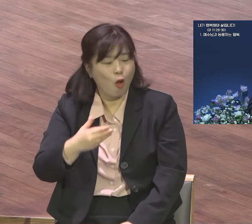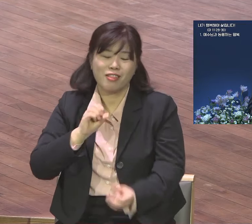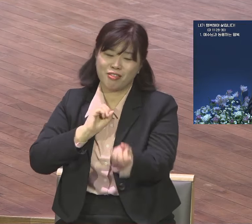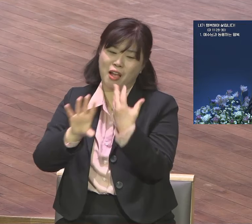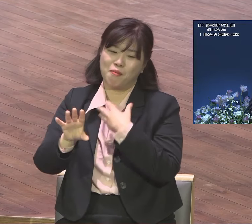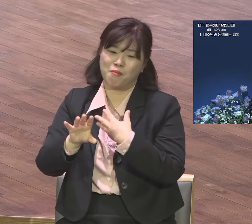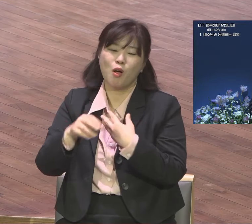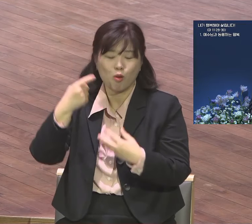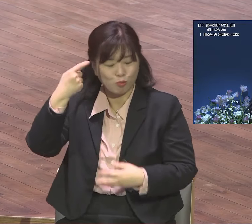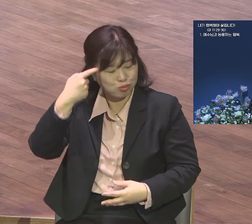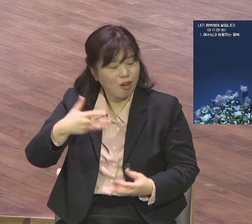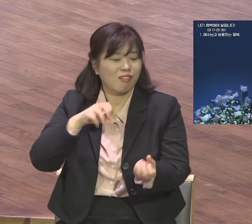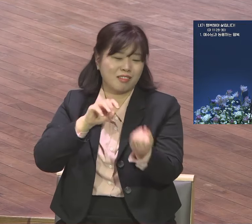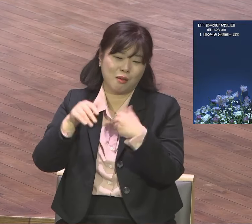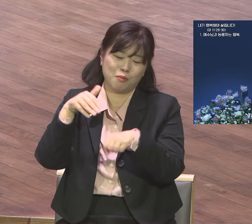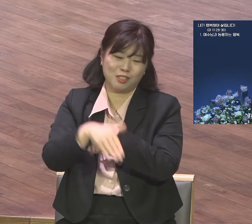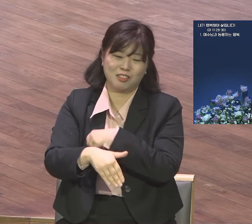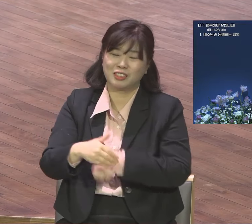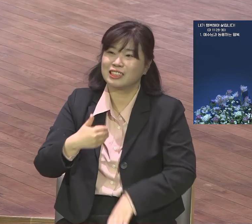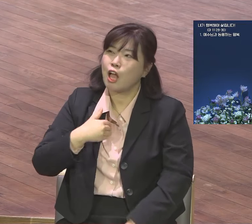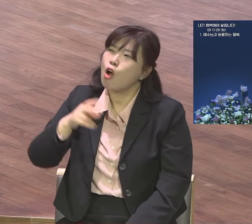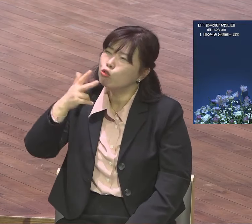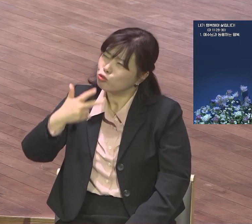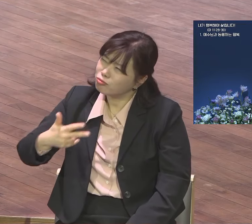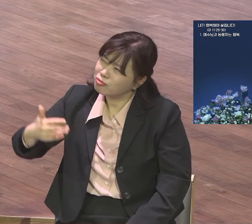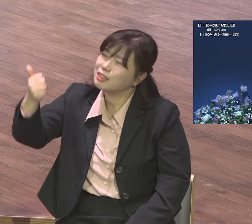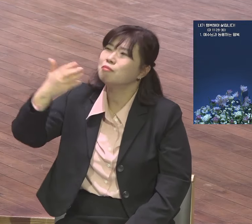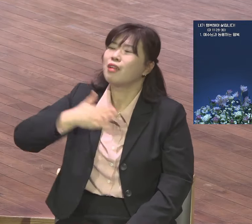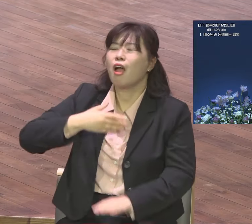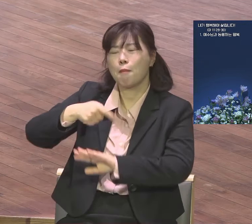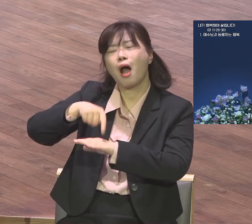주님께서 내 마음을 아시리.